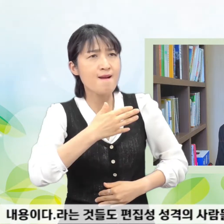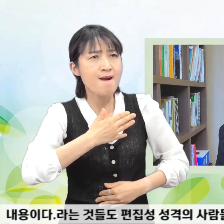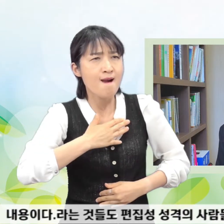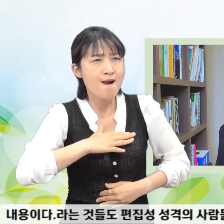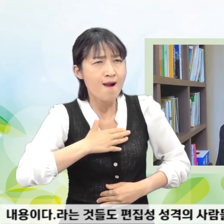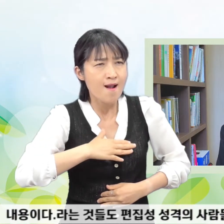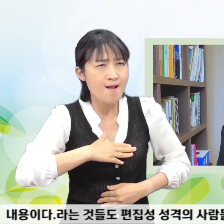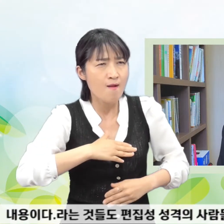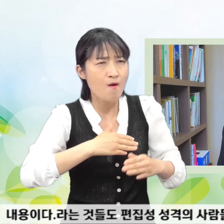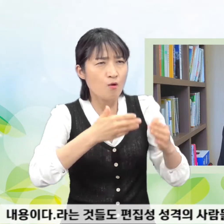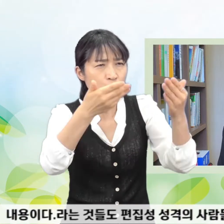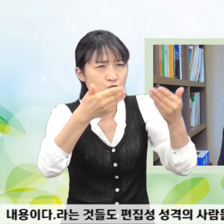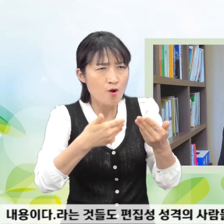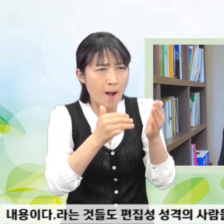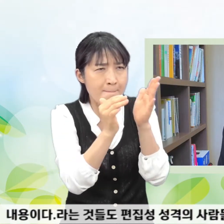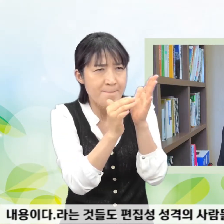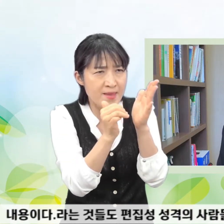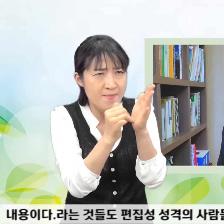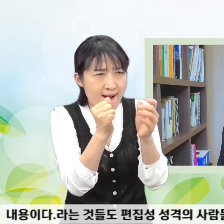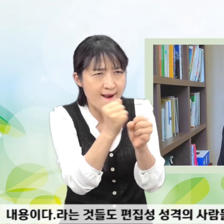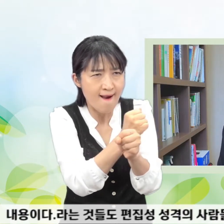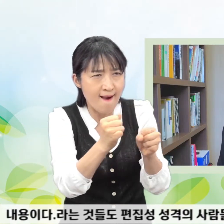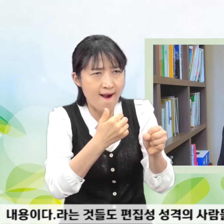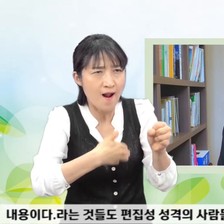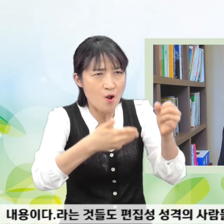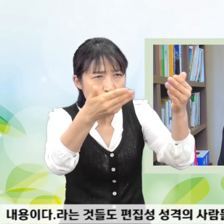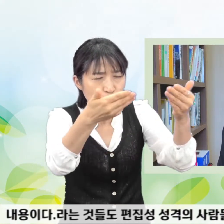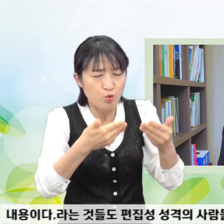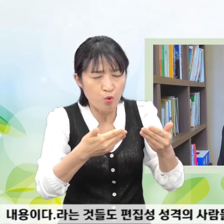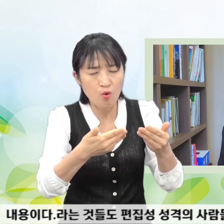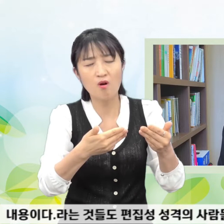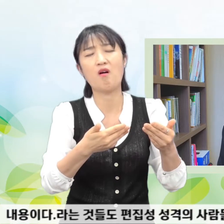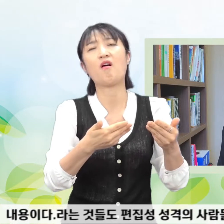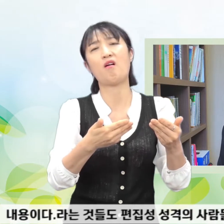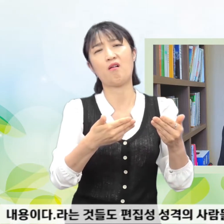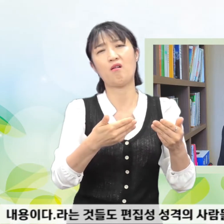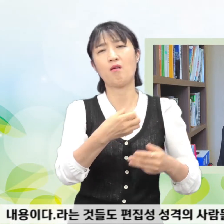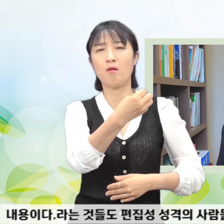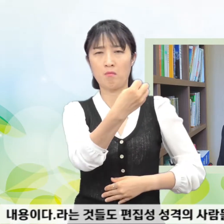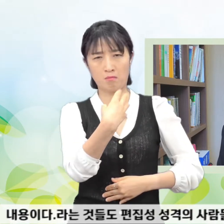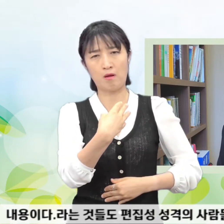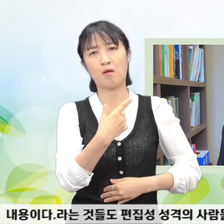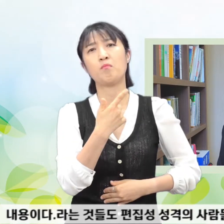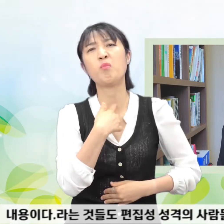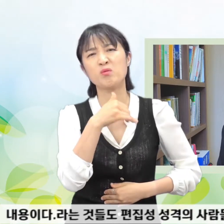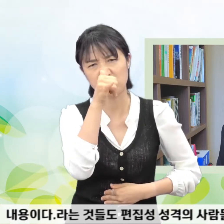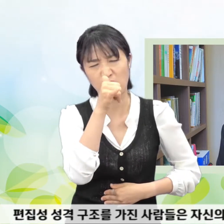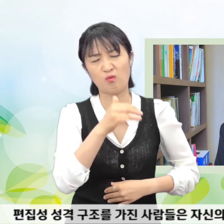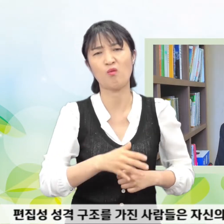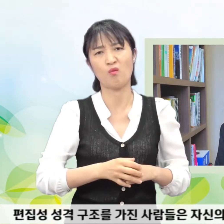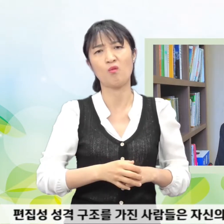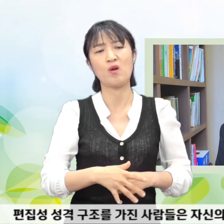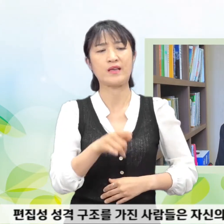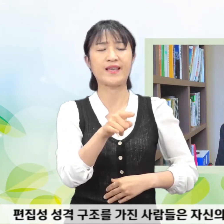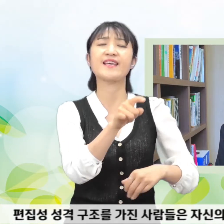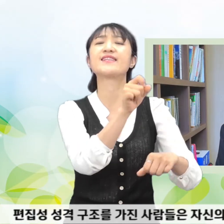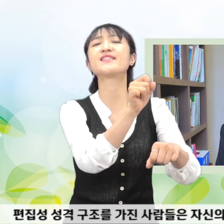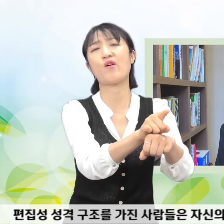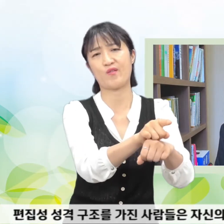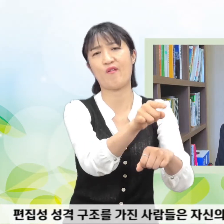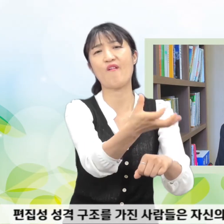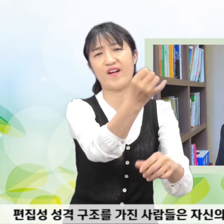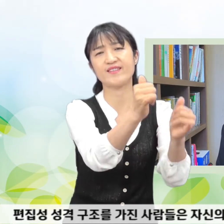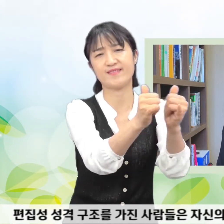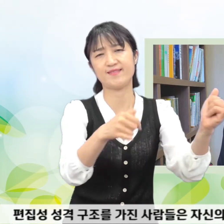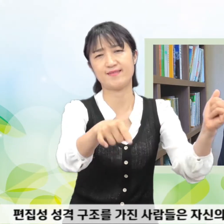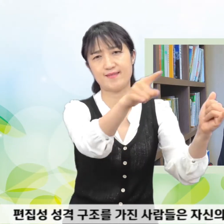어떤 과대망상적인 그런 부분들도 편집성 성격을 가진 사람들이 볼 수 있는 부분이기도 하고요. 또 이 편집성 성격